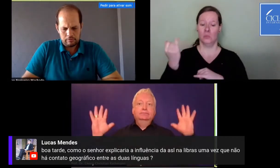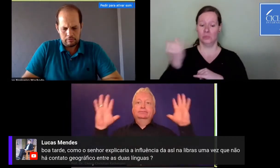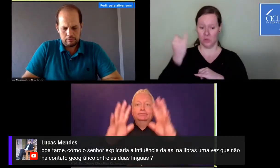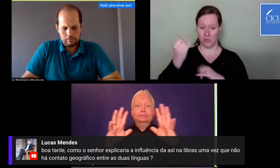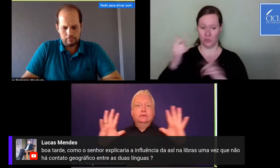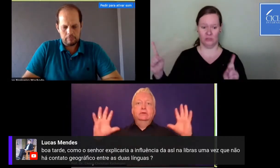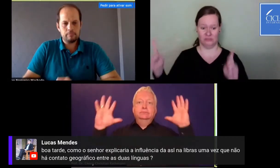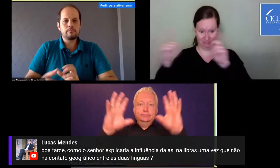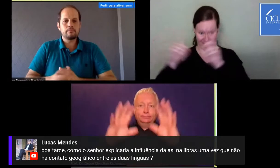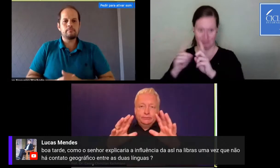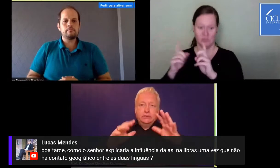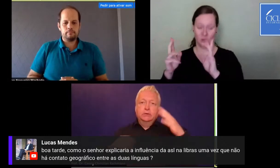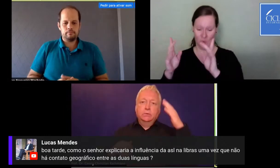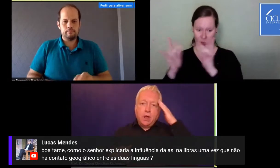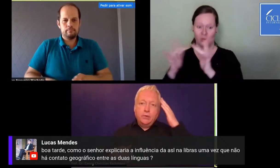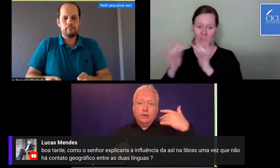internacional,